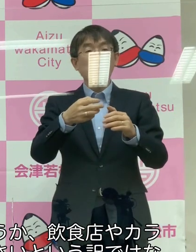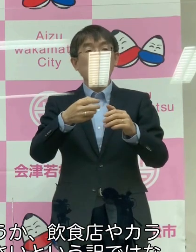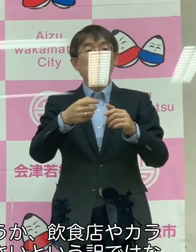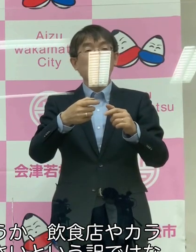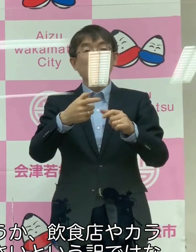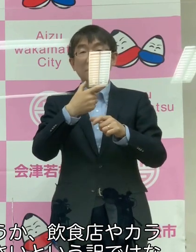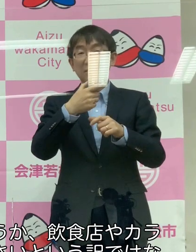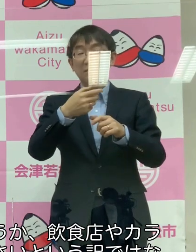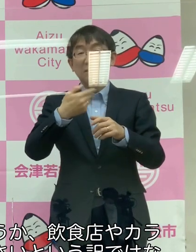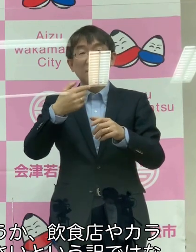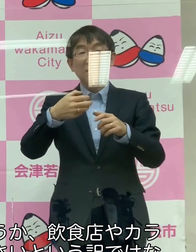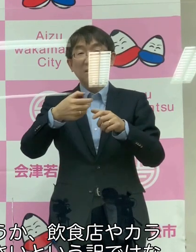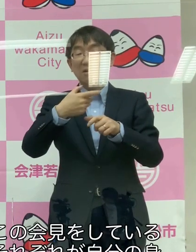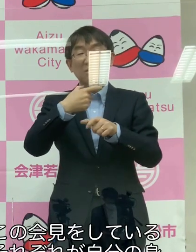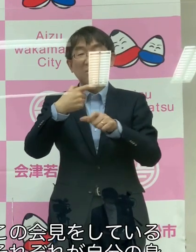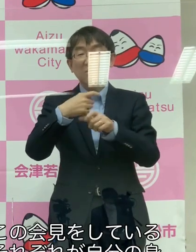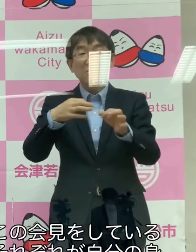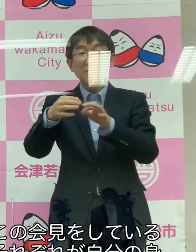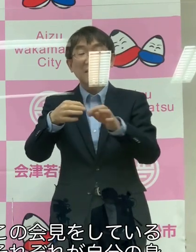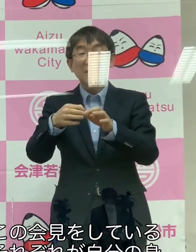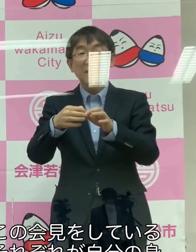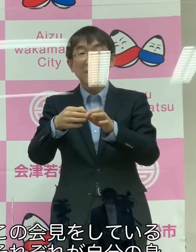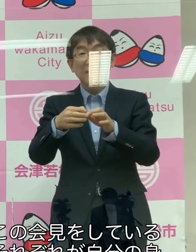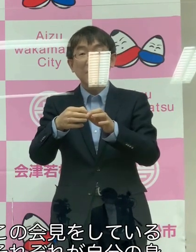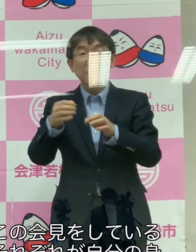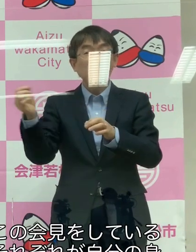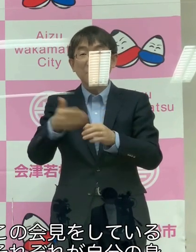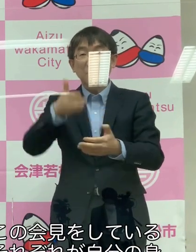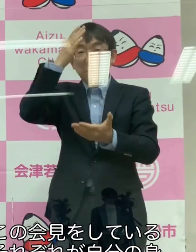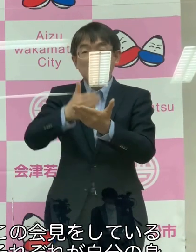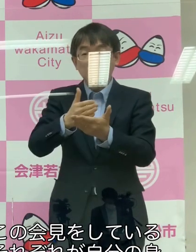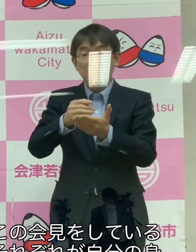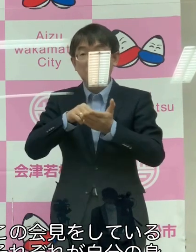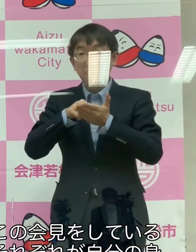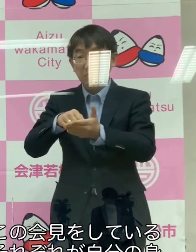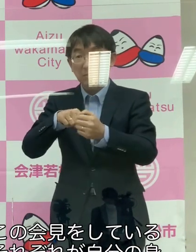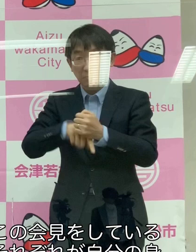ではもちろんなくて、 全然ありません。逆にこの時期にですね、